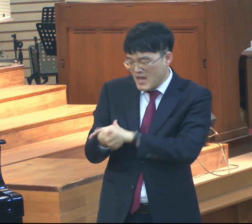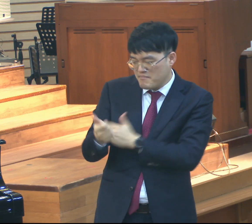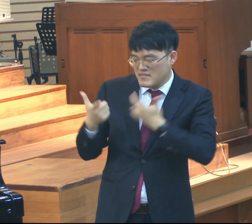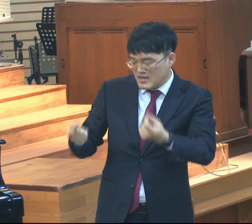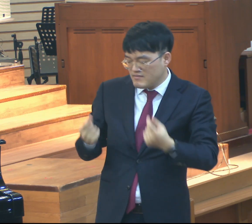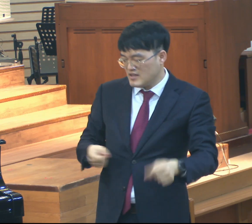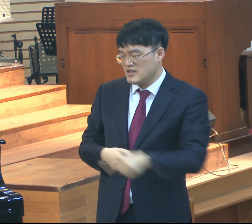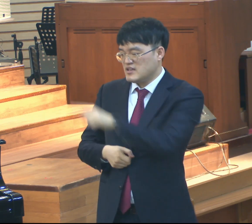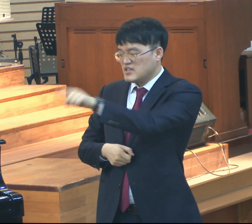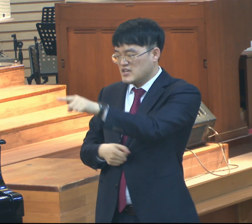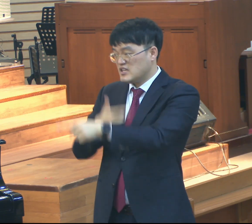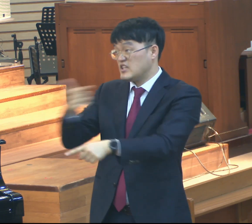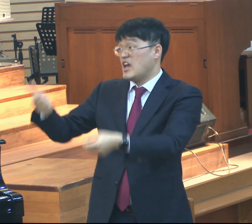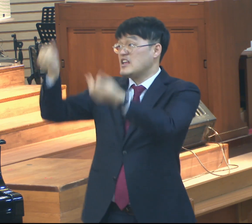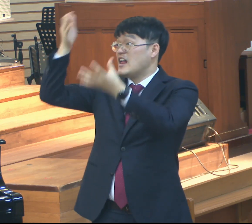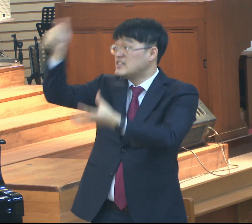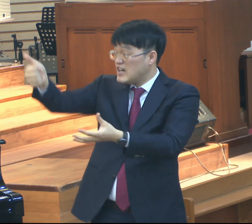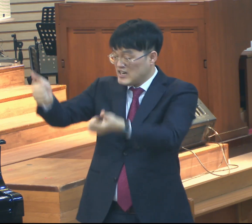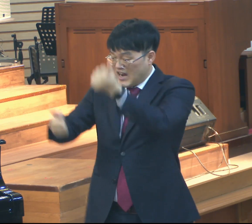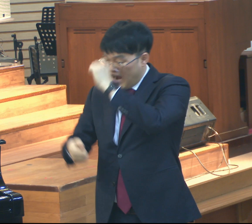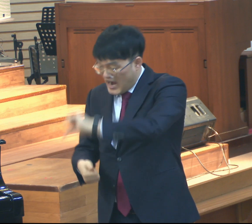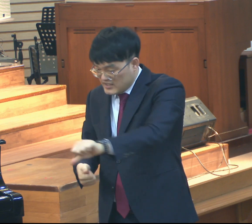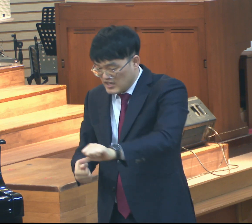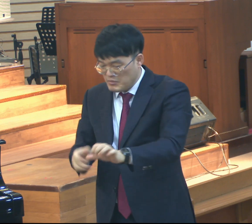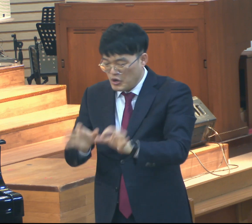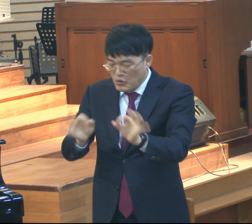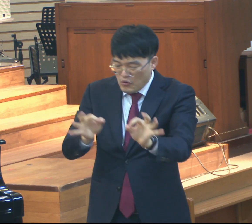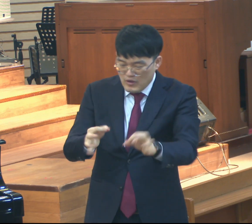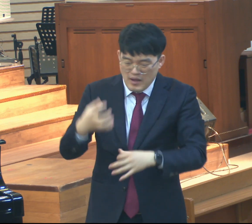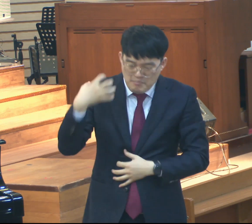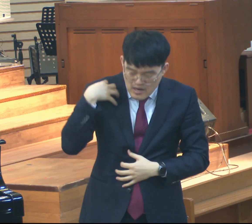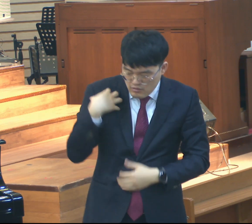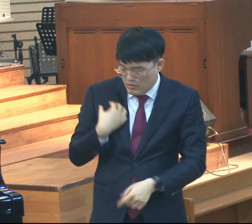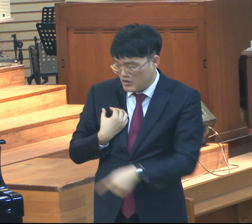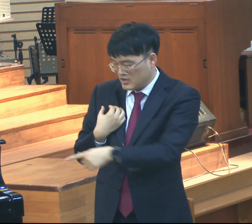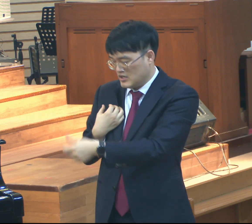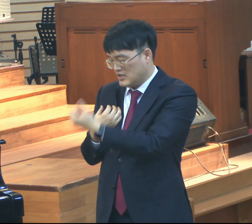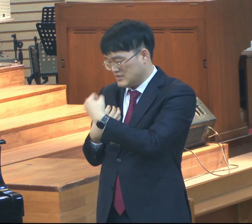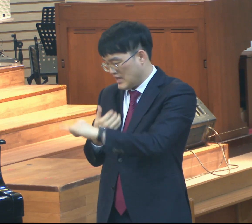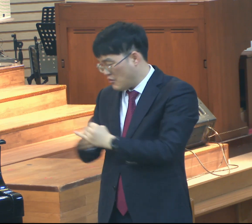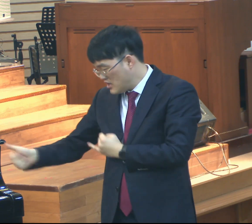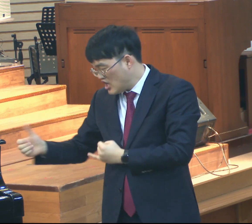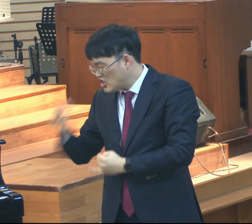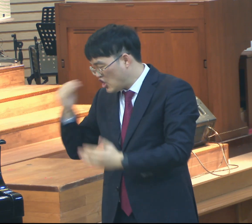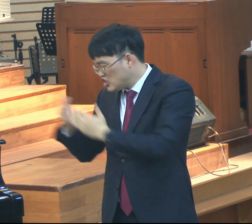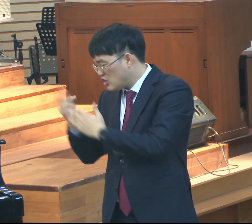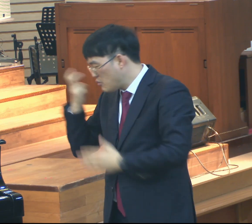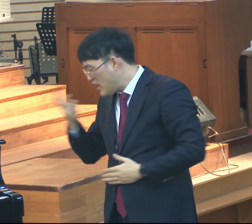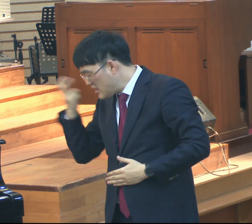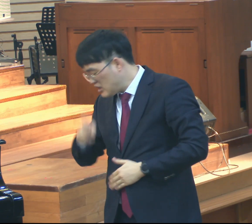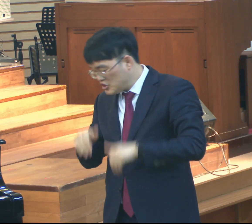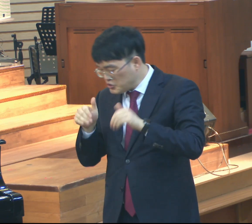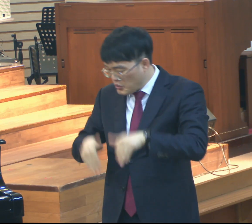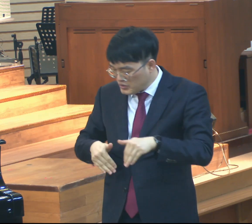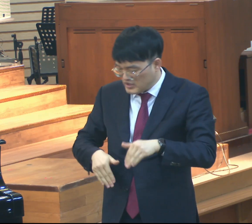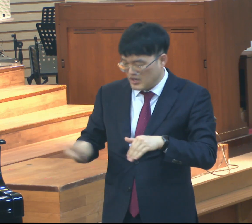금고지기 그들의 사회들은 성전의 관리인 그들의 종들은 막대기로 백성들을 때리고 있다고